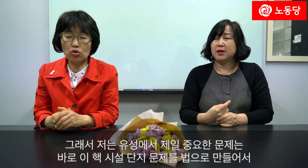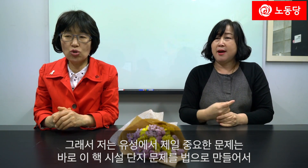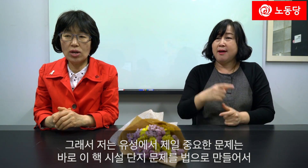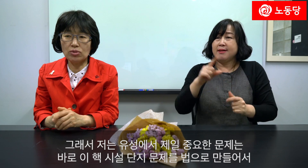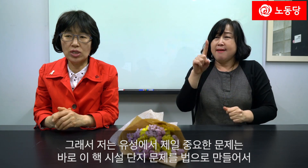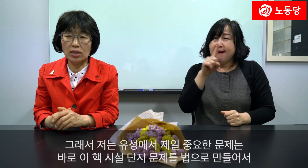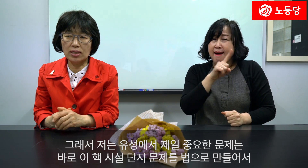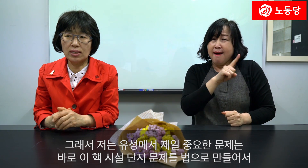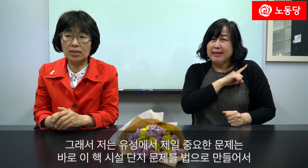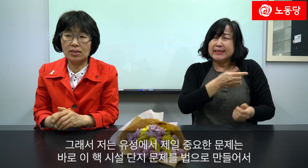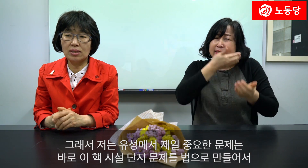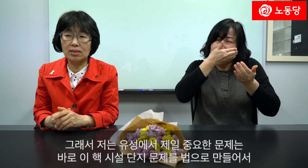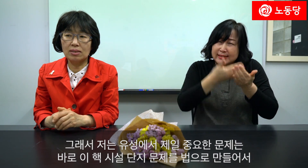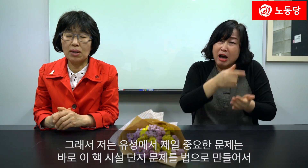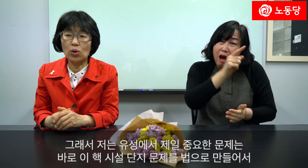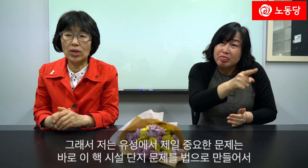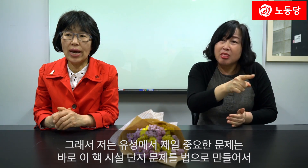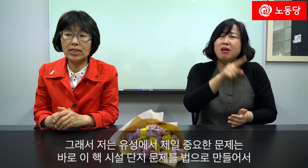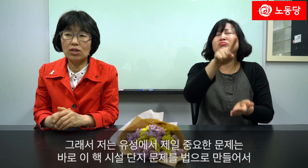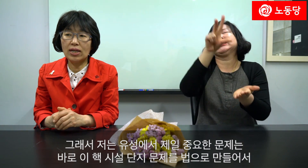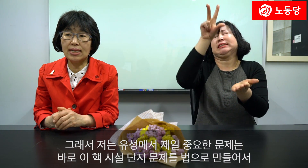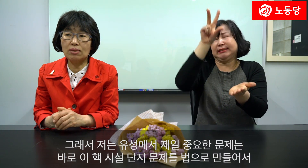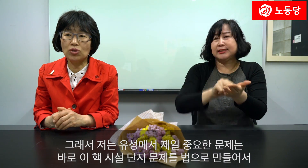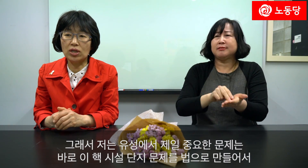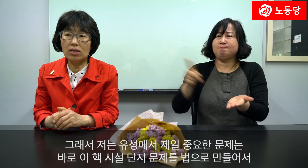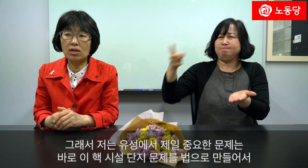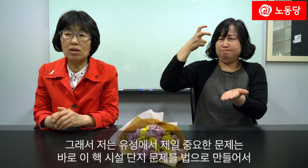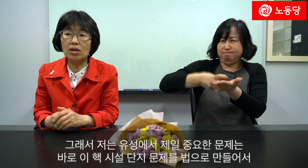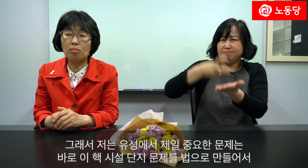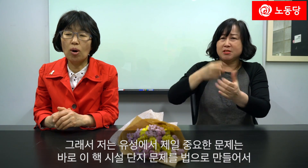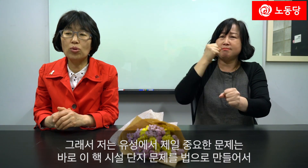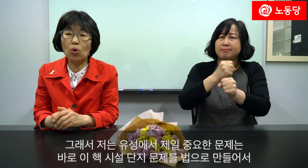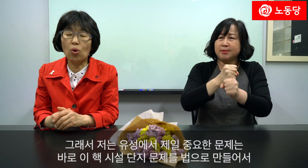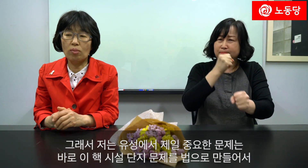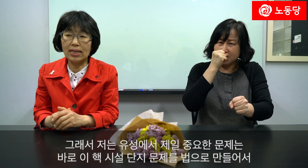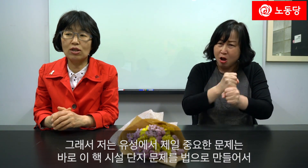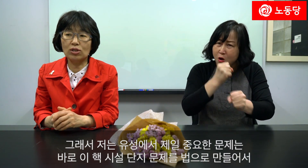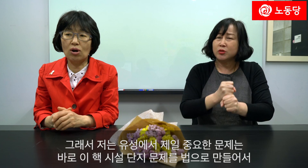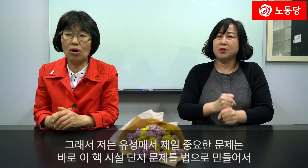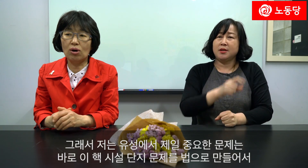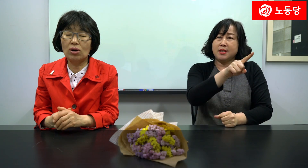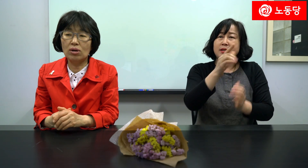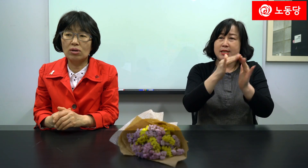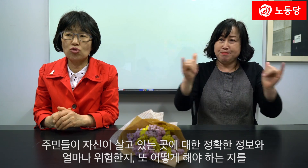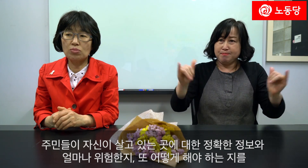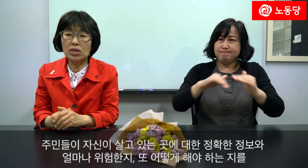유성에서 제일 중요한 문제는 바로 이 핵시설 단지 문제를 법으로